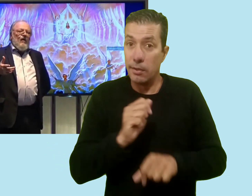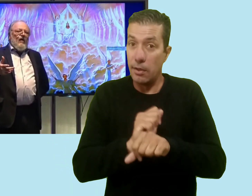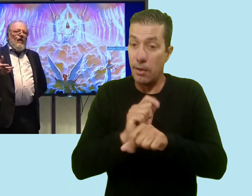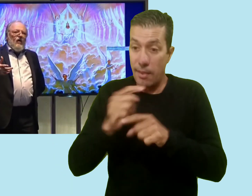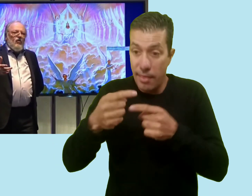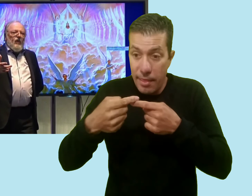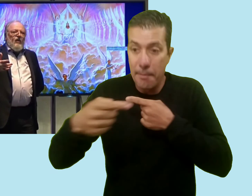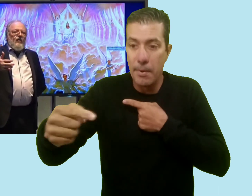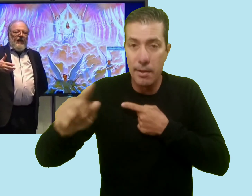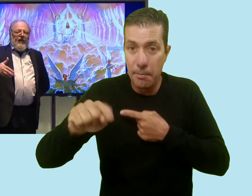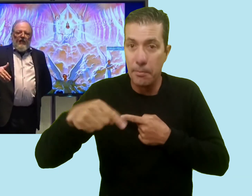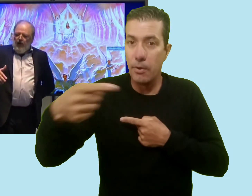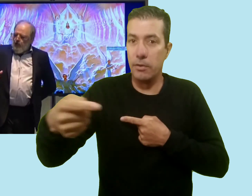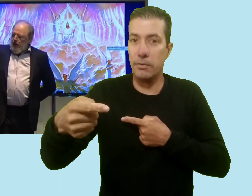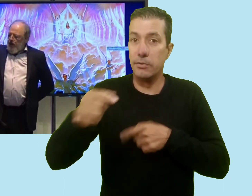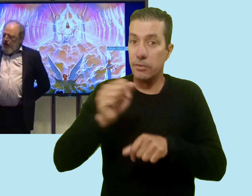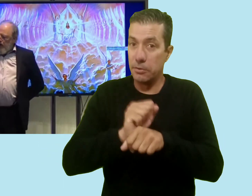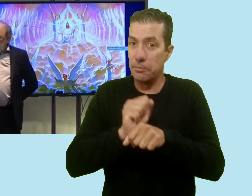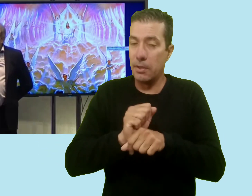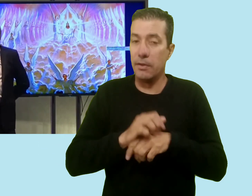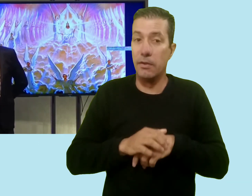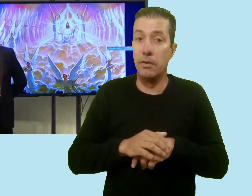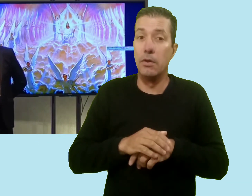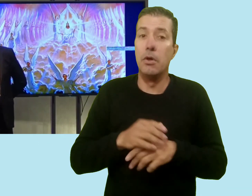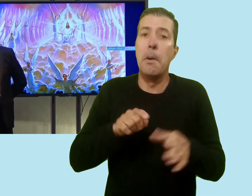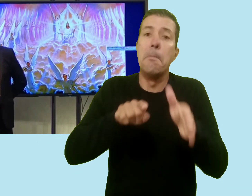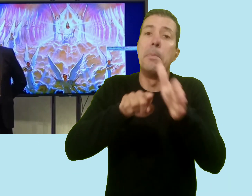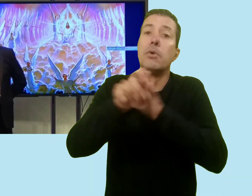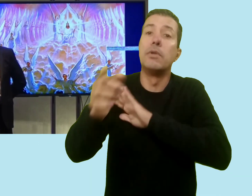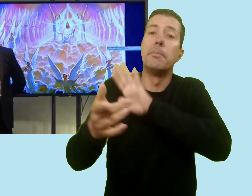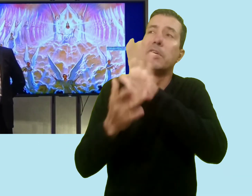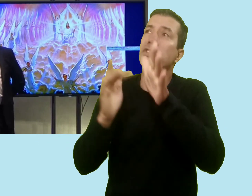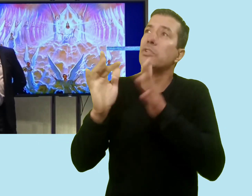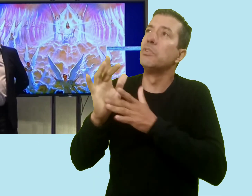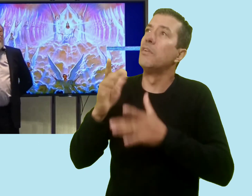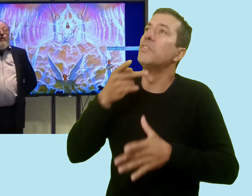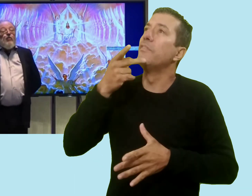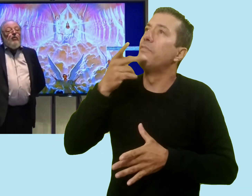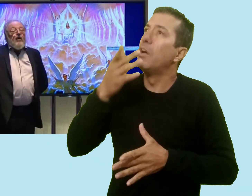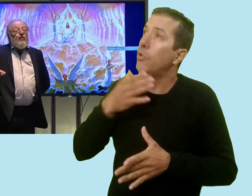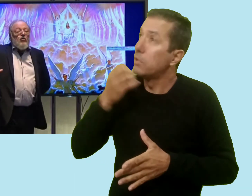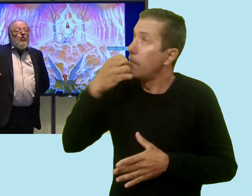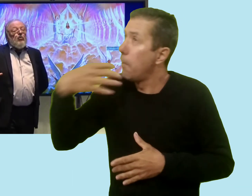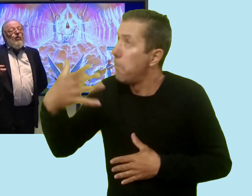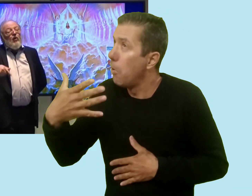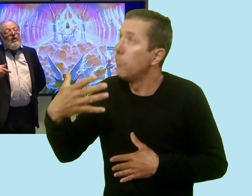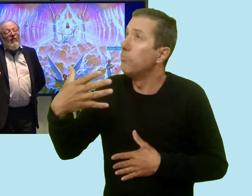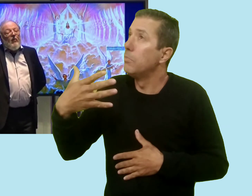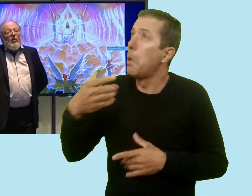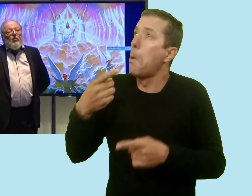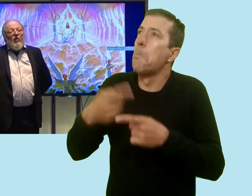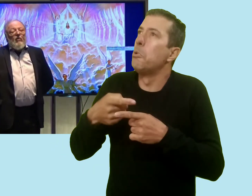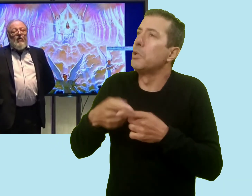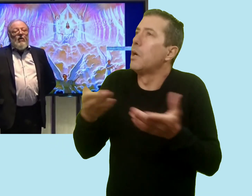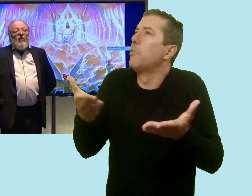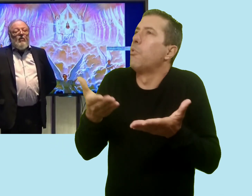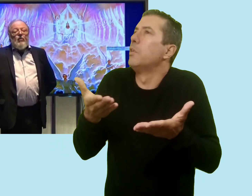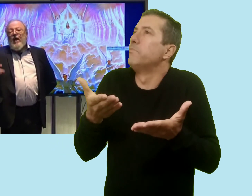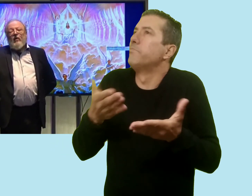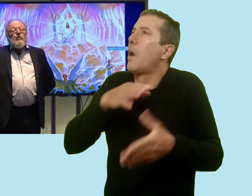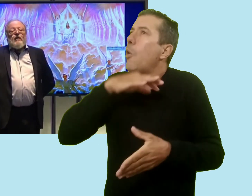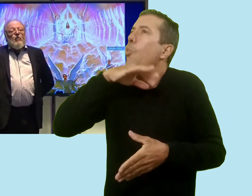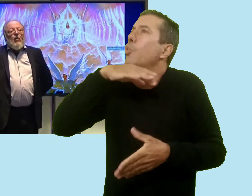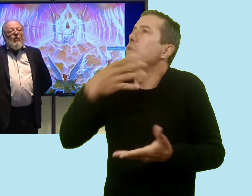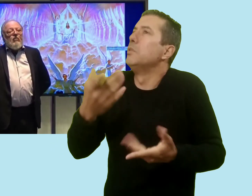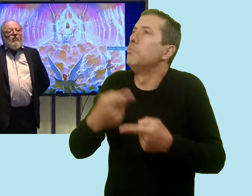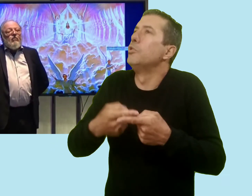saber, eu te espero a semana que vem, porque na semana que vem nós vamos perguntar para Jesus, falar: Jesus, o senhor falou que estava muito bom, por que